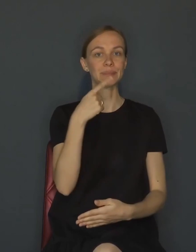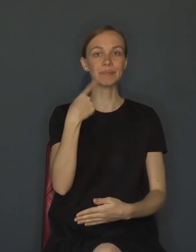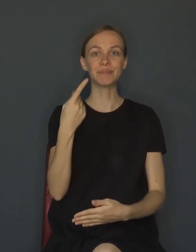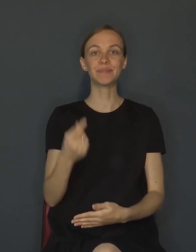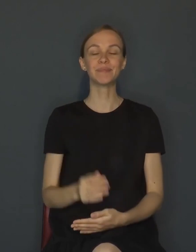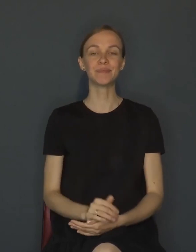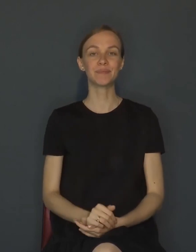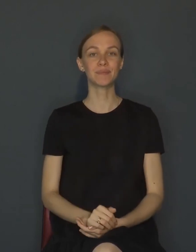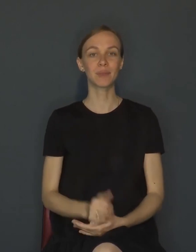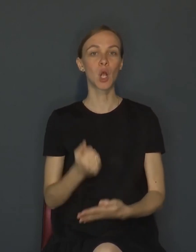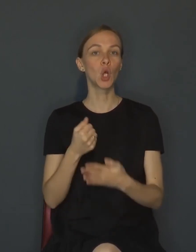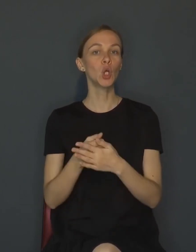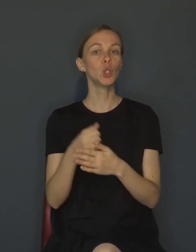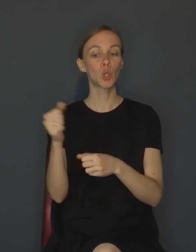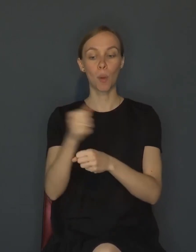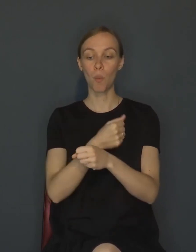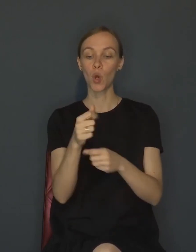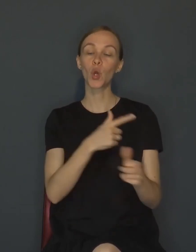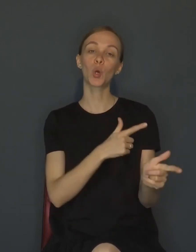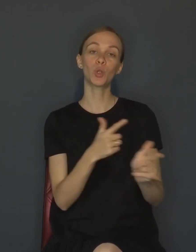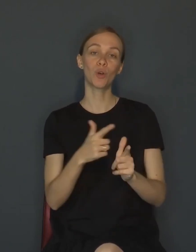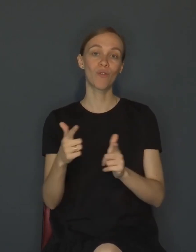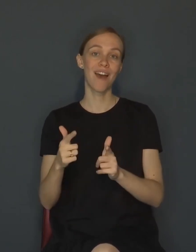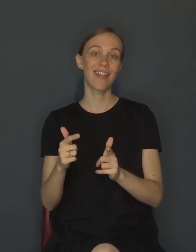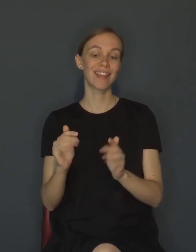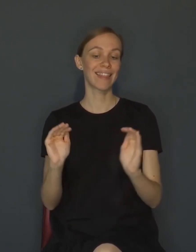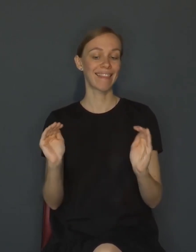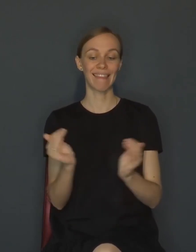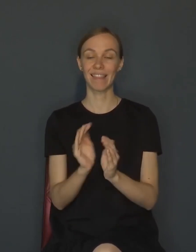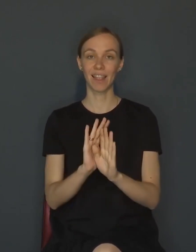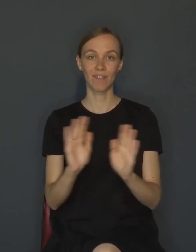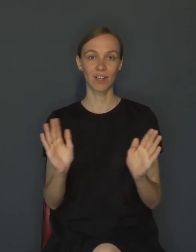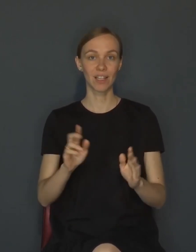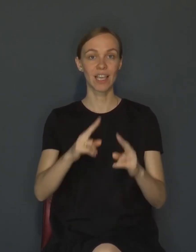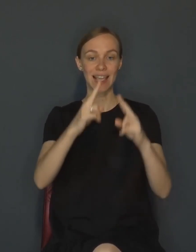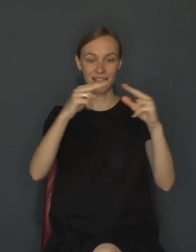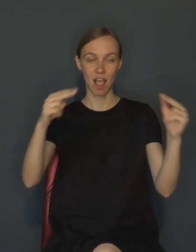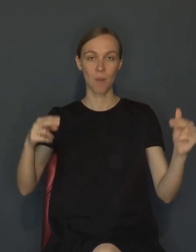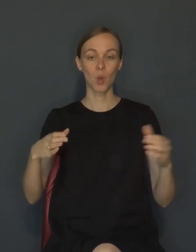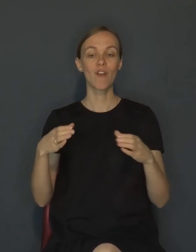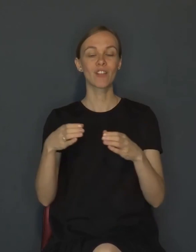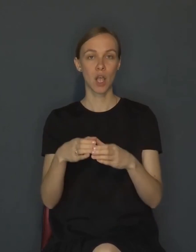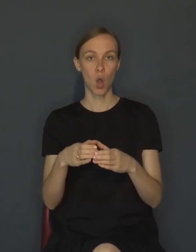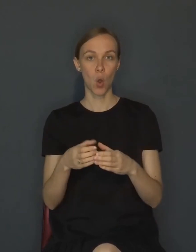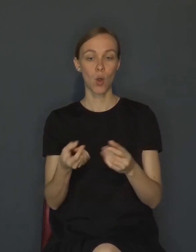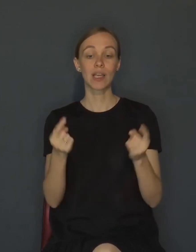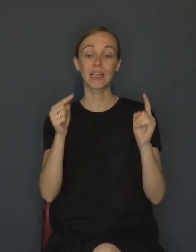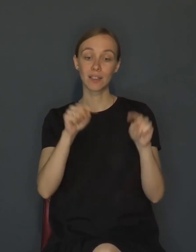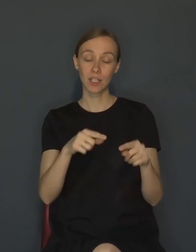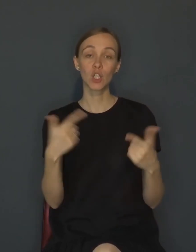До бою готувалися невеликі замкові загони і ті з гостей, що залишилися.